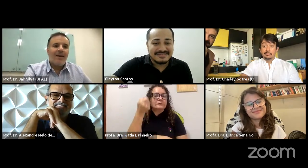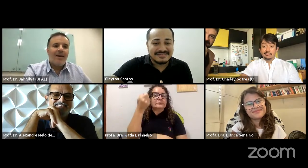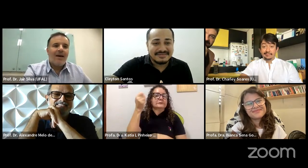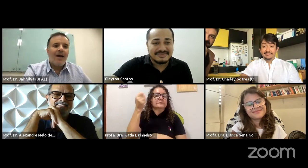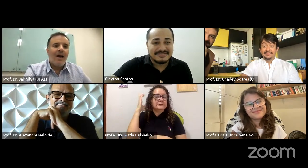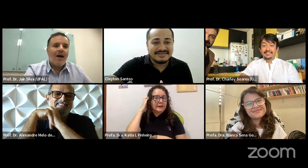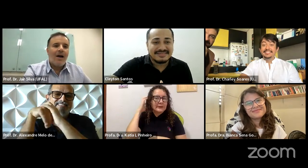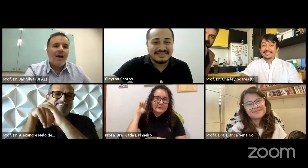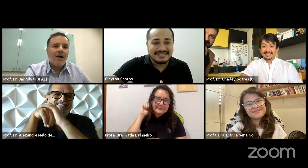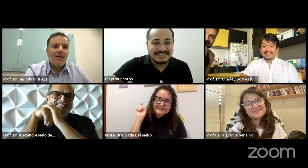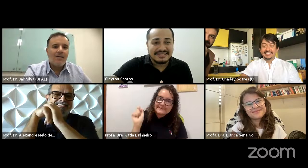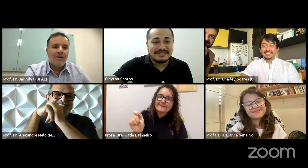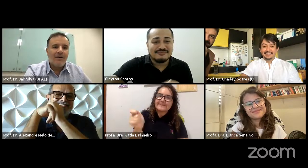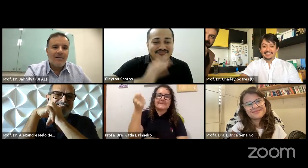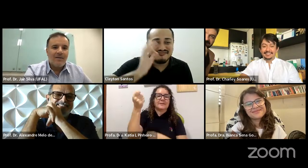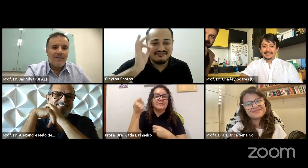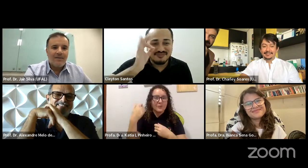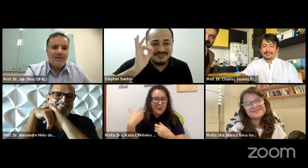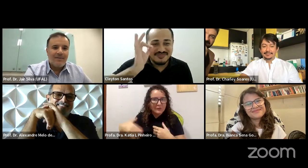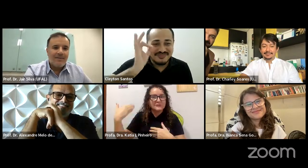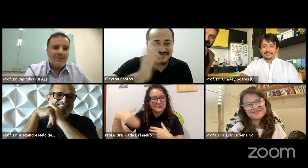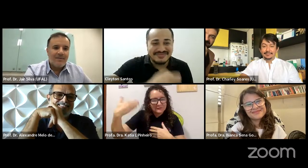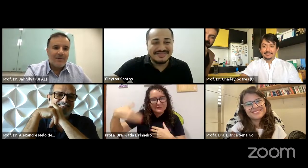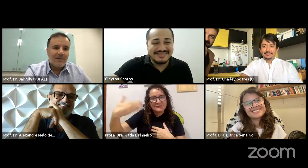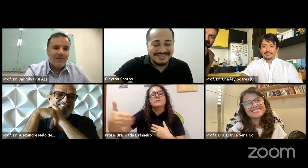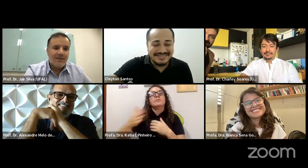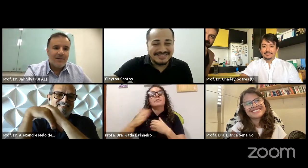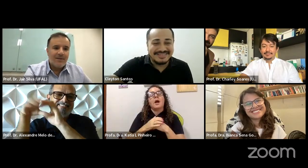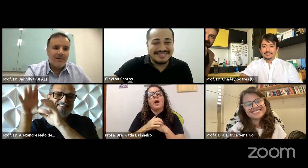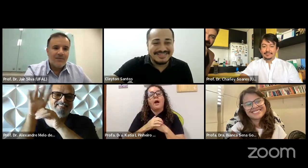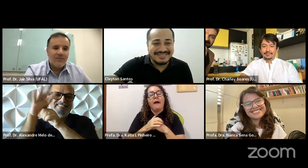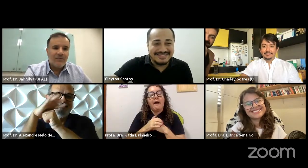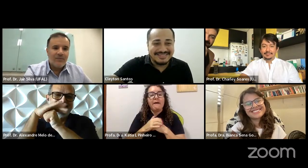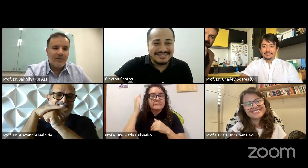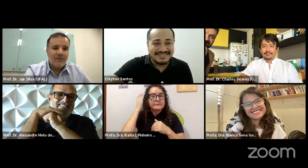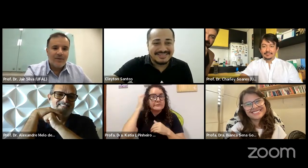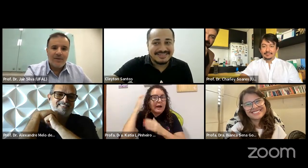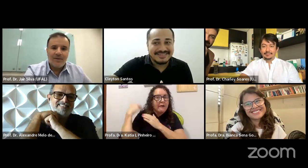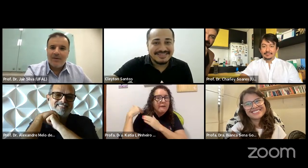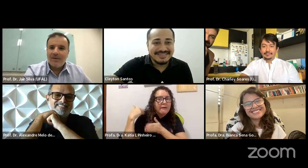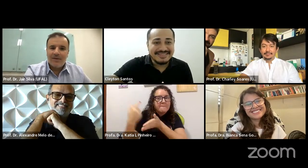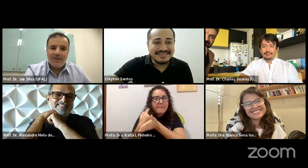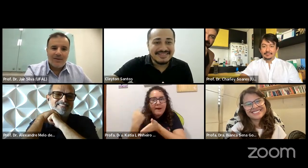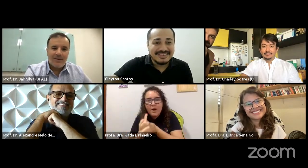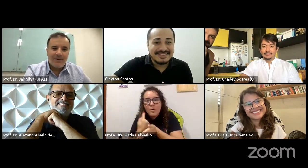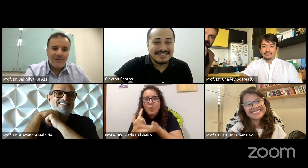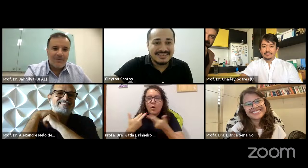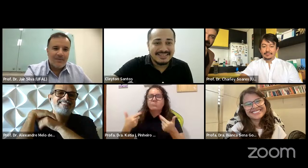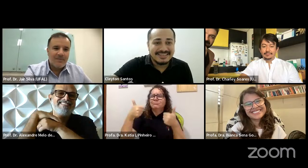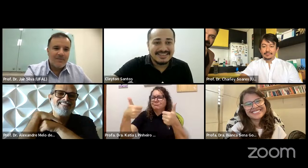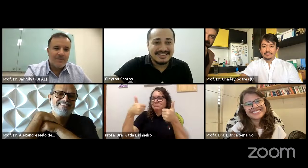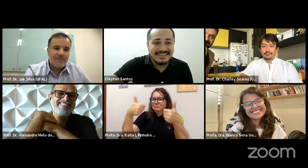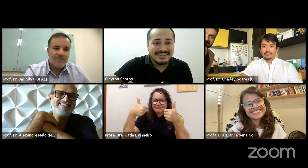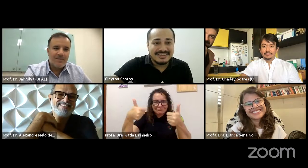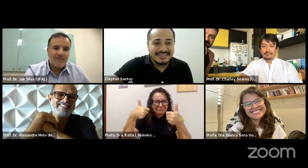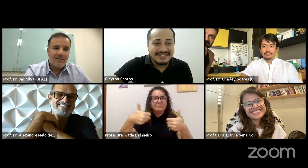Então foram 2 anos longos, né? Eu também, eu sempre puxando a orelha do Cleiton em